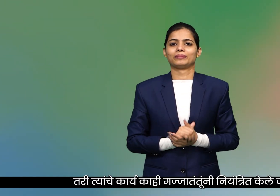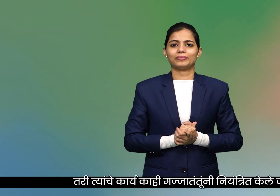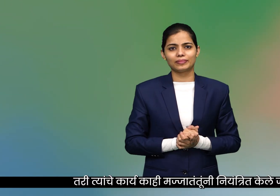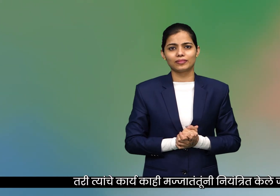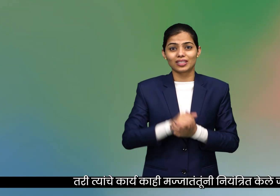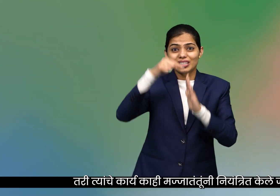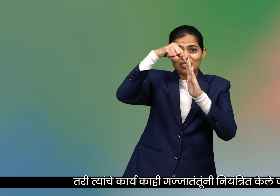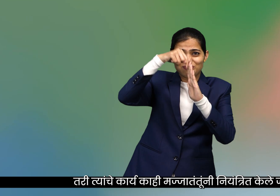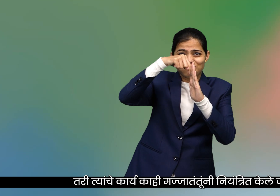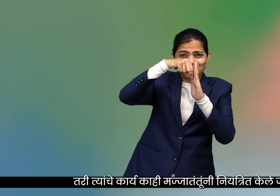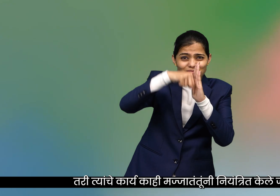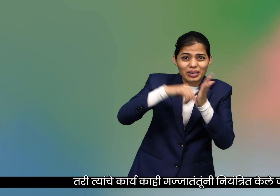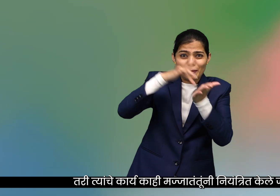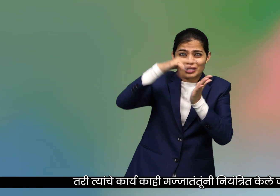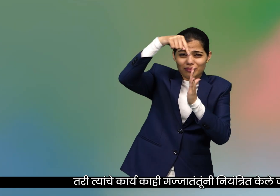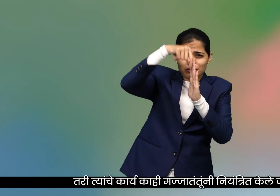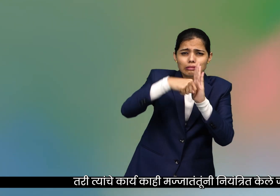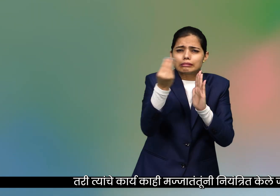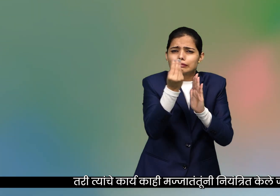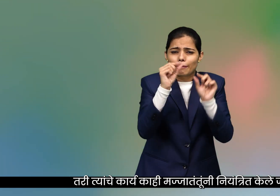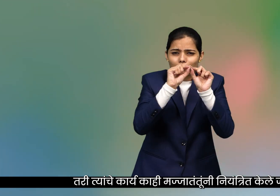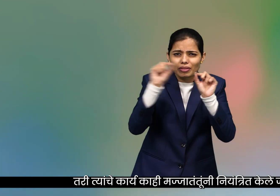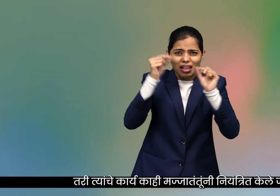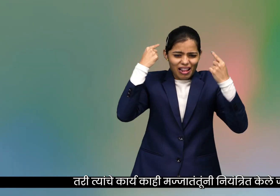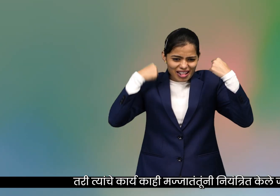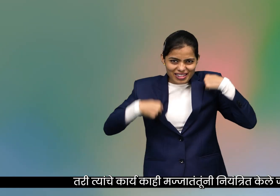तरी त्यांचे कार्य काही मज्जातंतूंनी नियंत्रित केले जाते.